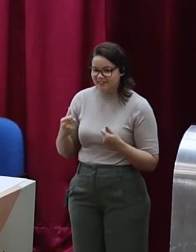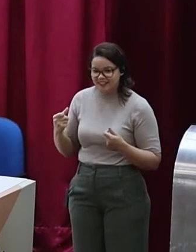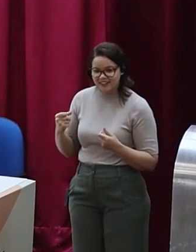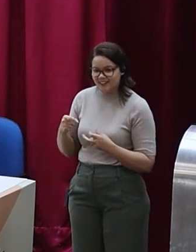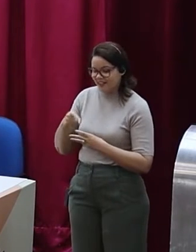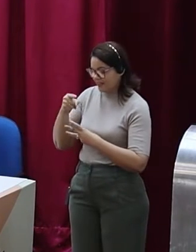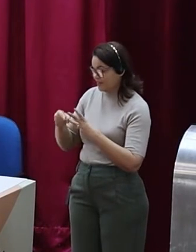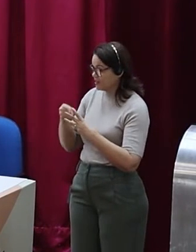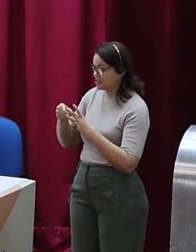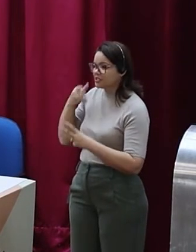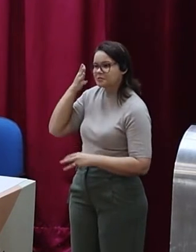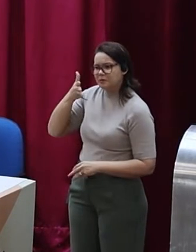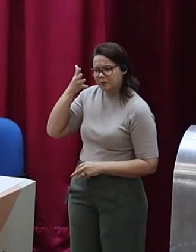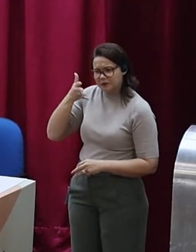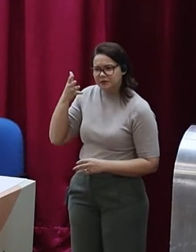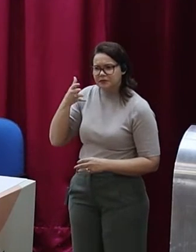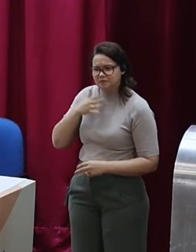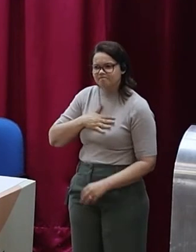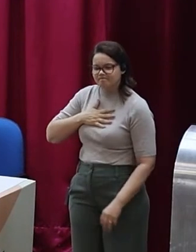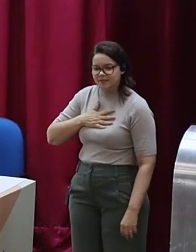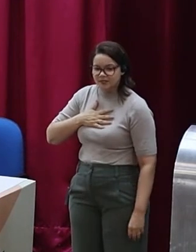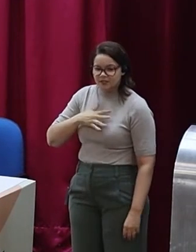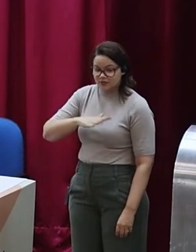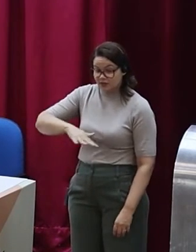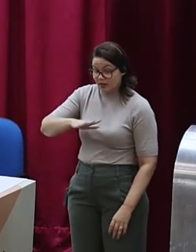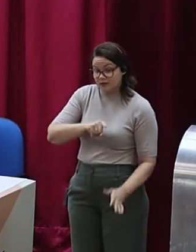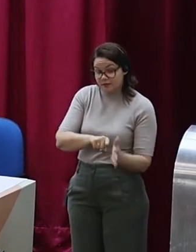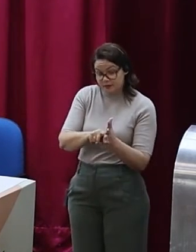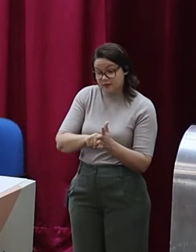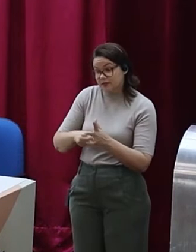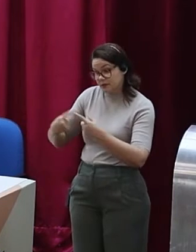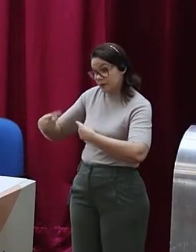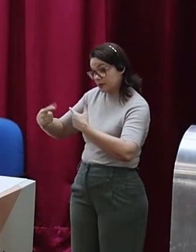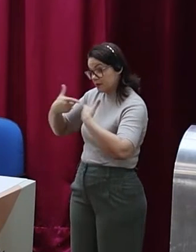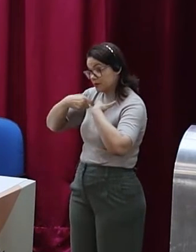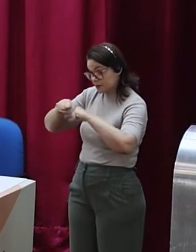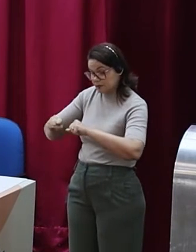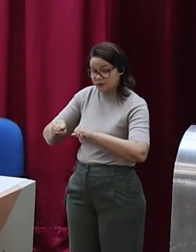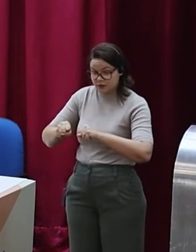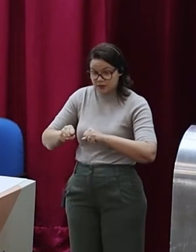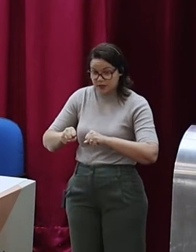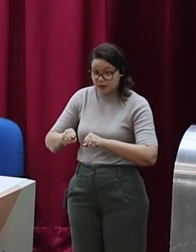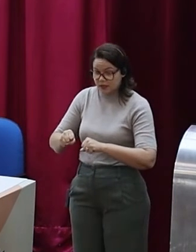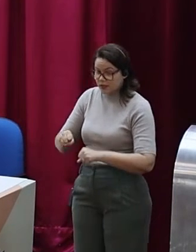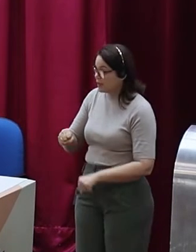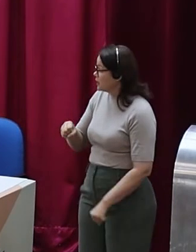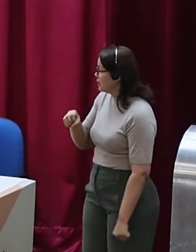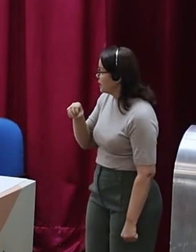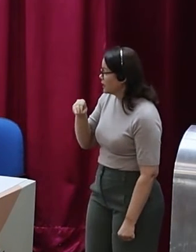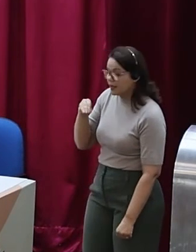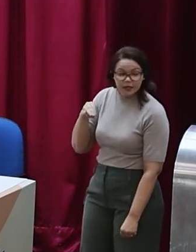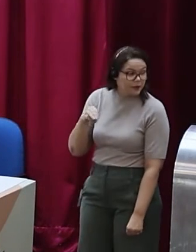3 falas. Gostei muito. Eu sou da área de pesquisa também de políticas linguísticas e o Miguel não vai lembrar de mim, mas eu fiz doutorado